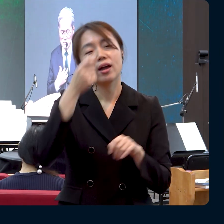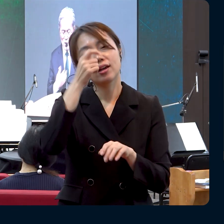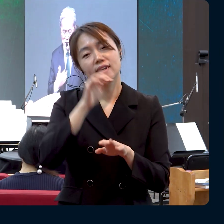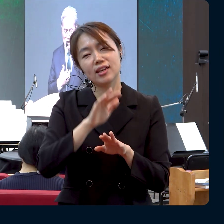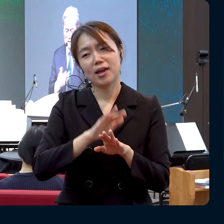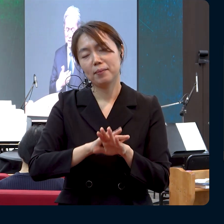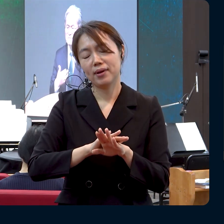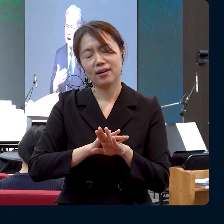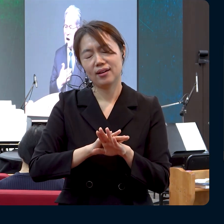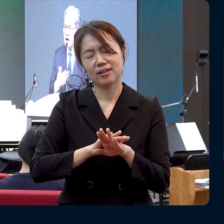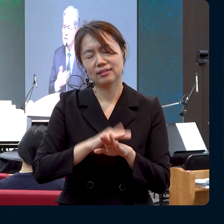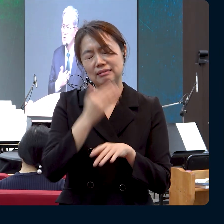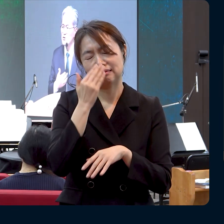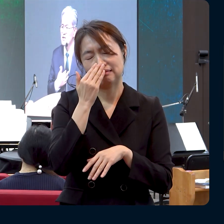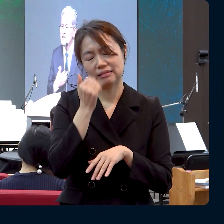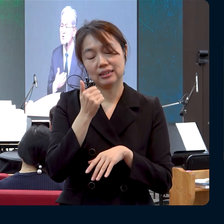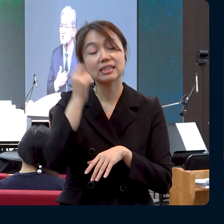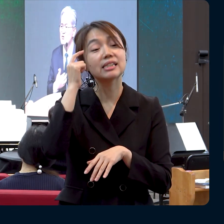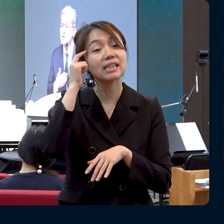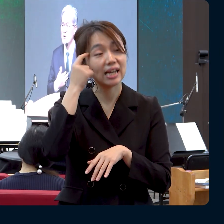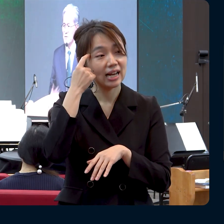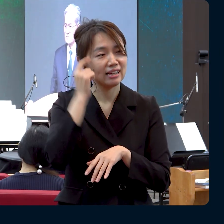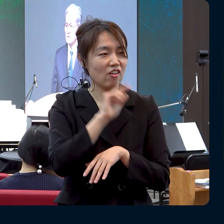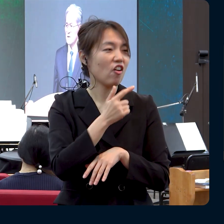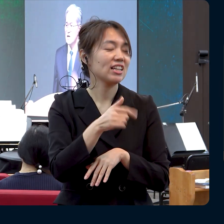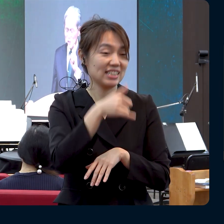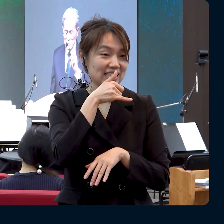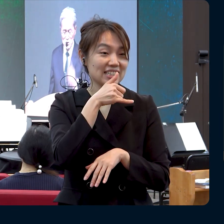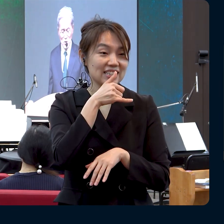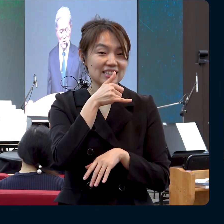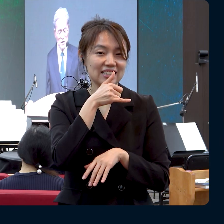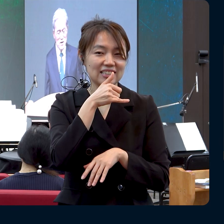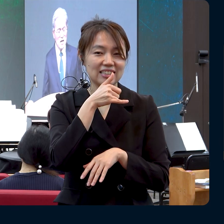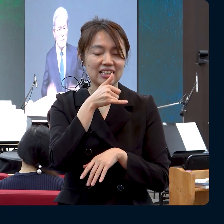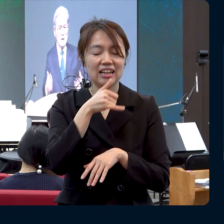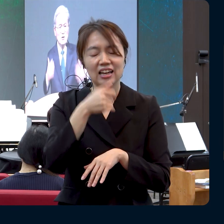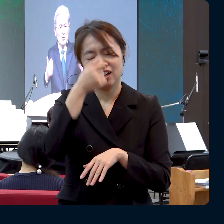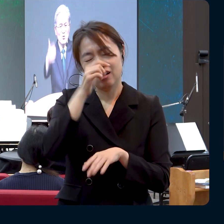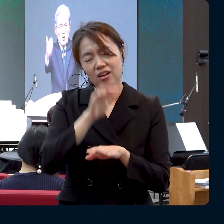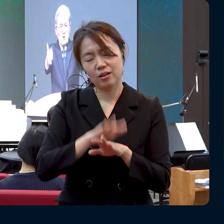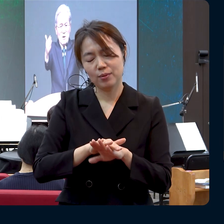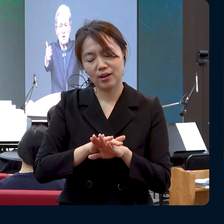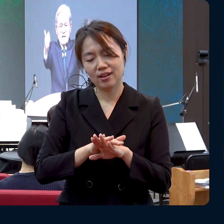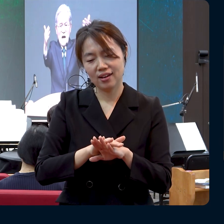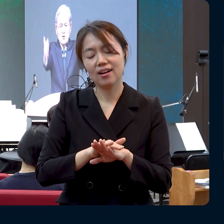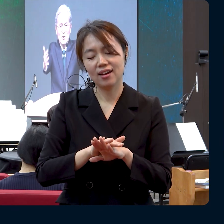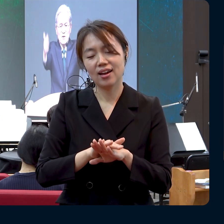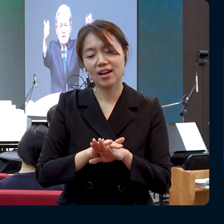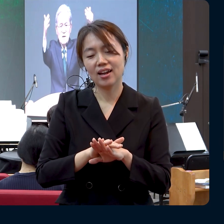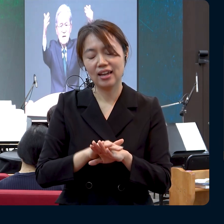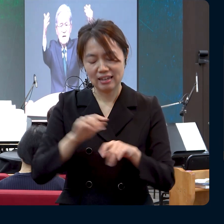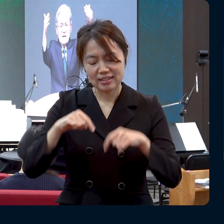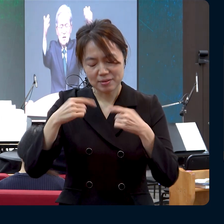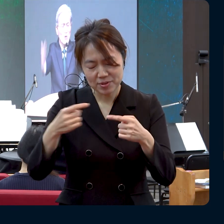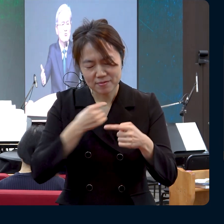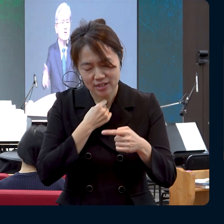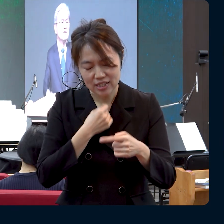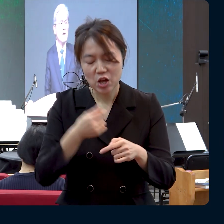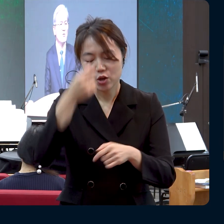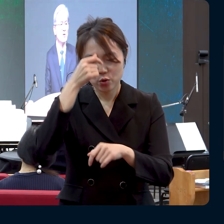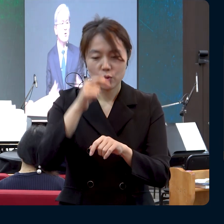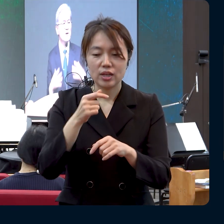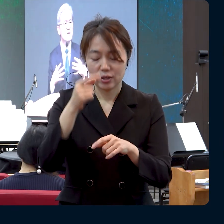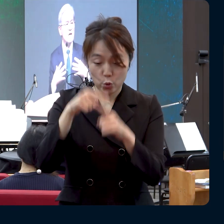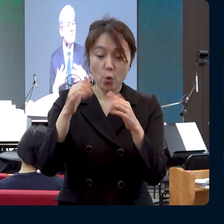예배를 기뻐하지 않는 많은 것들이 있을 수 있어요. 심지어 예배를 드리러 교회에 와서 이게 앉아있는 그런